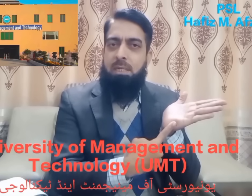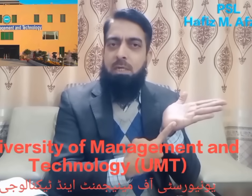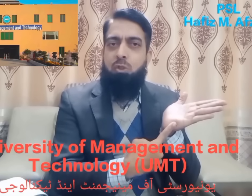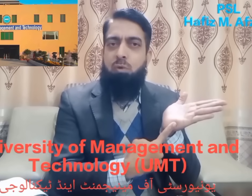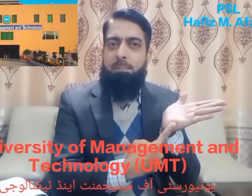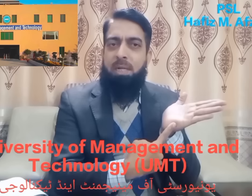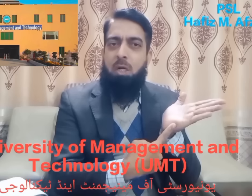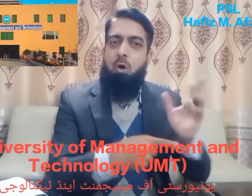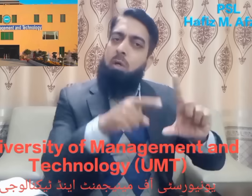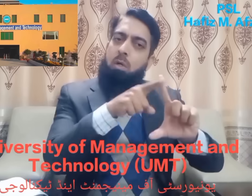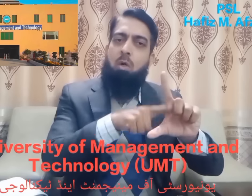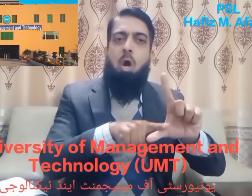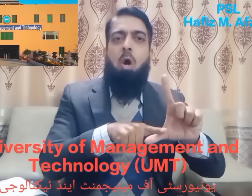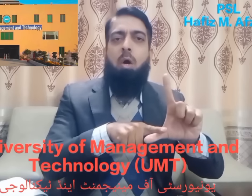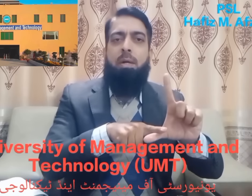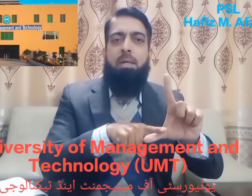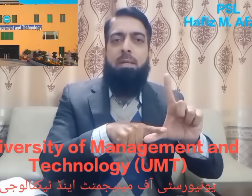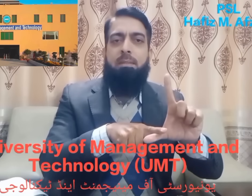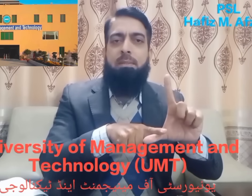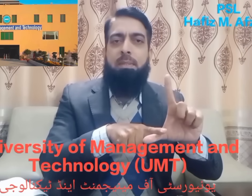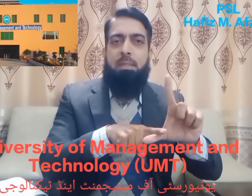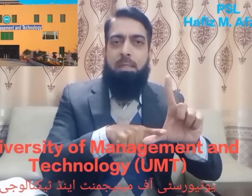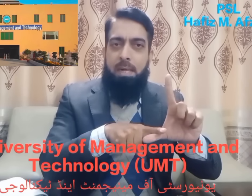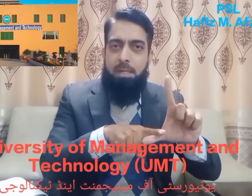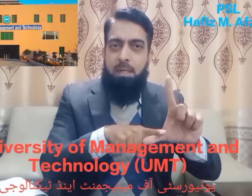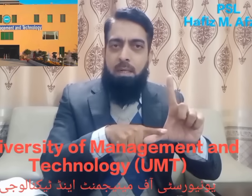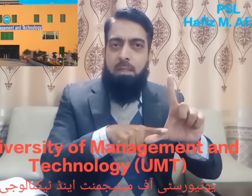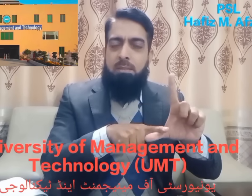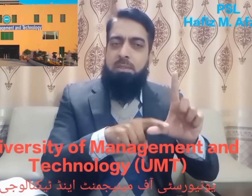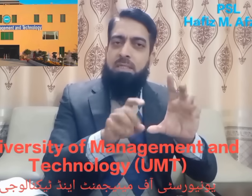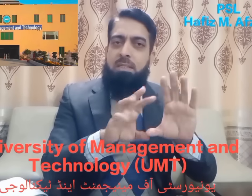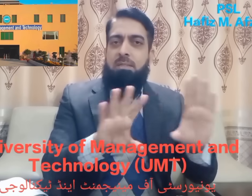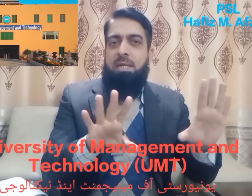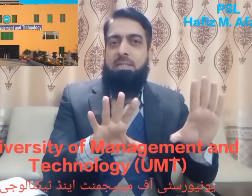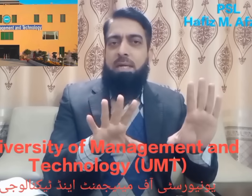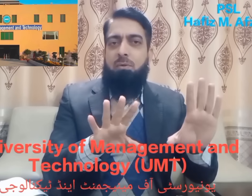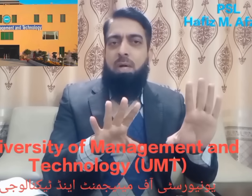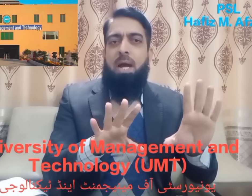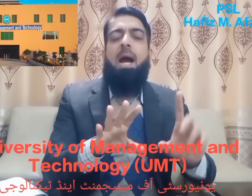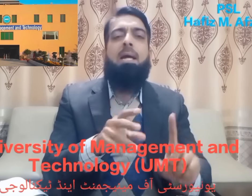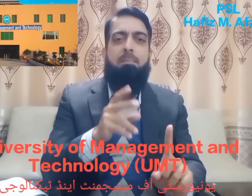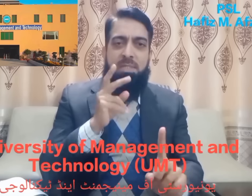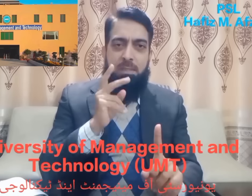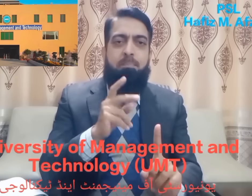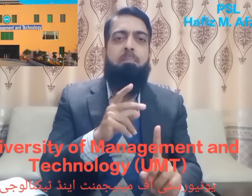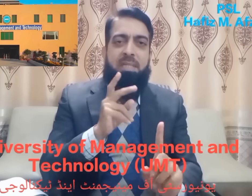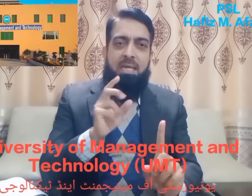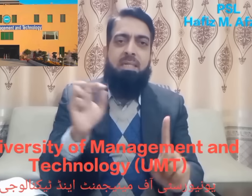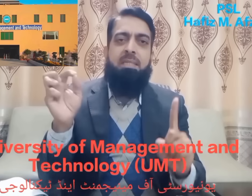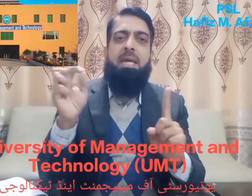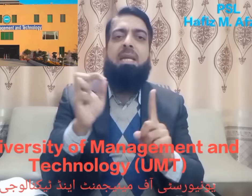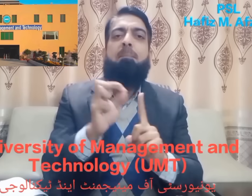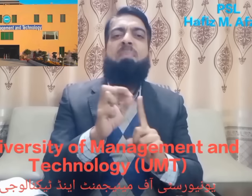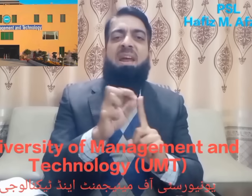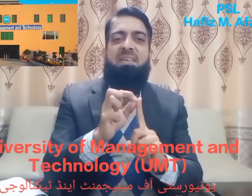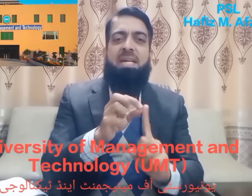ये UMT और लाहौर, क्लियर। जस्ट इतना ही साइन होगा। आगे मजीद बता सकते हैं कि ये प्राइवेट